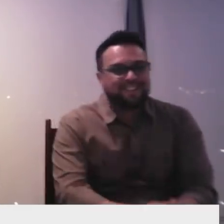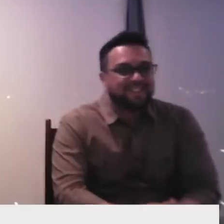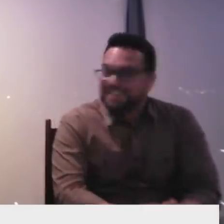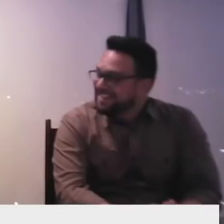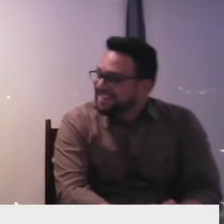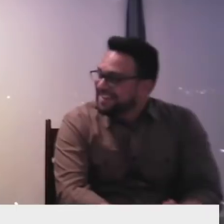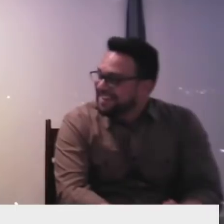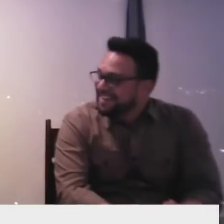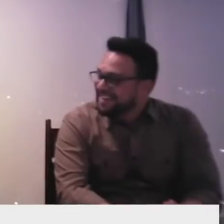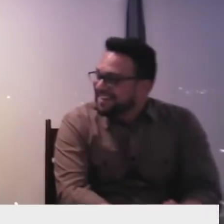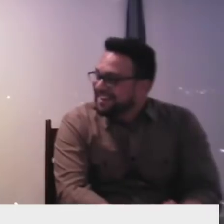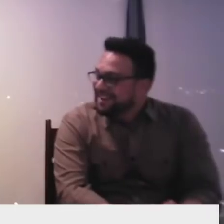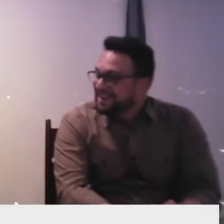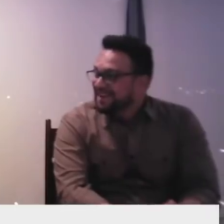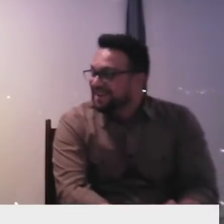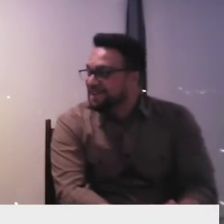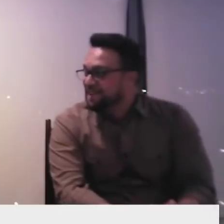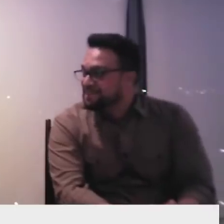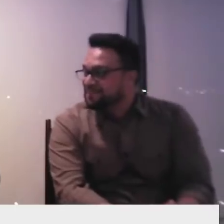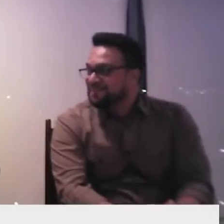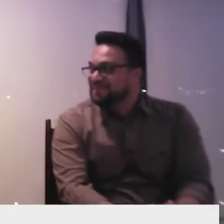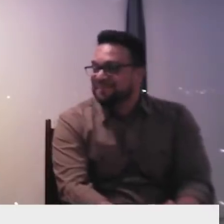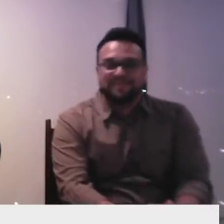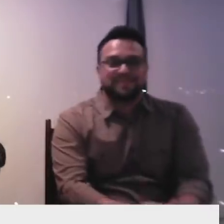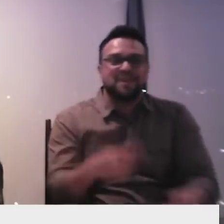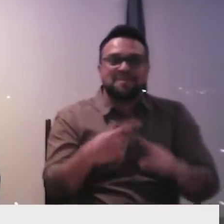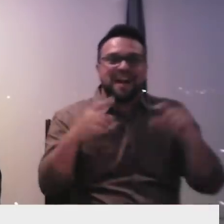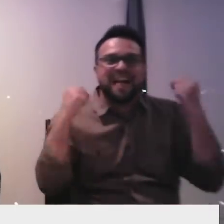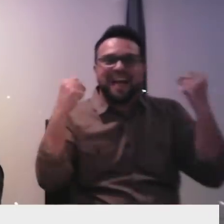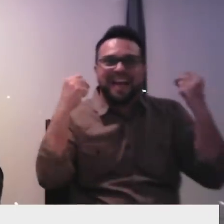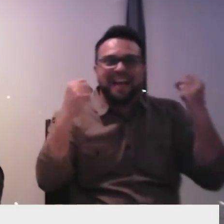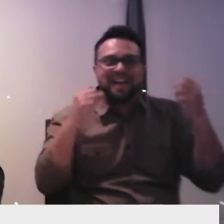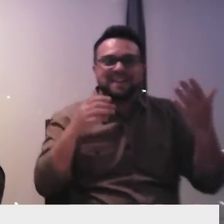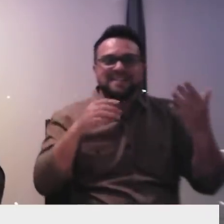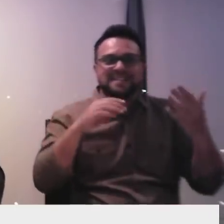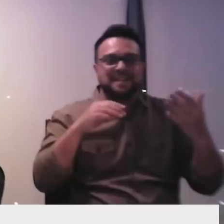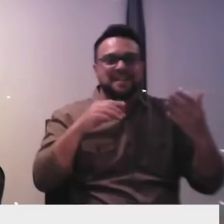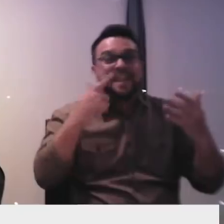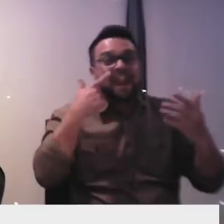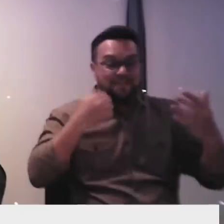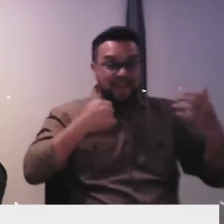Se assistisse muito, tinha o risco de não chegar a tempo. Chegar a tempo, mas ia ficar torcendo o tempo todo.